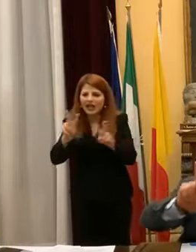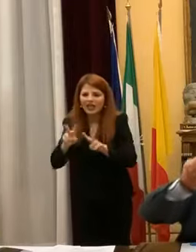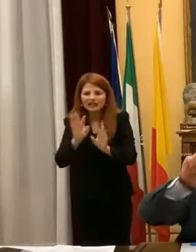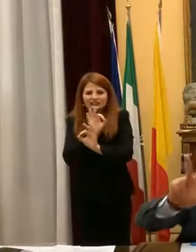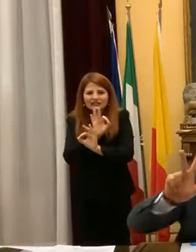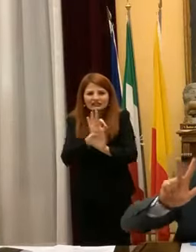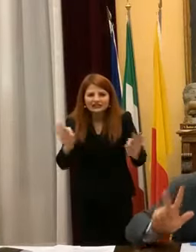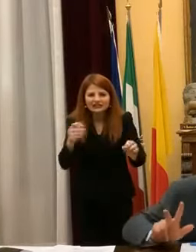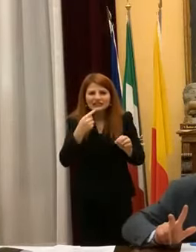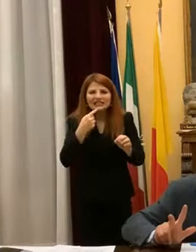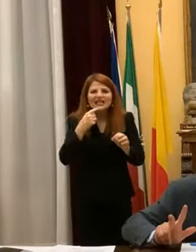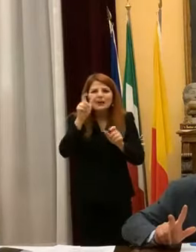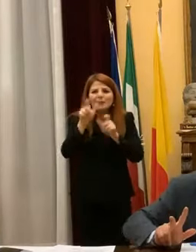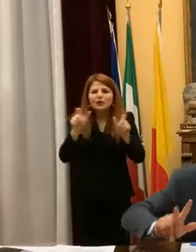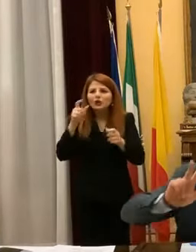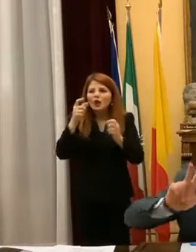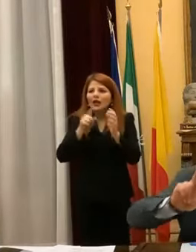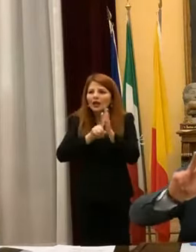soggetti positivi!